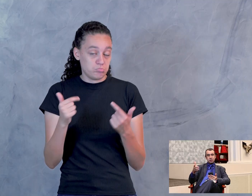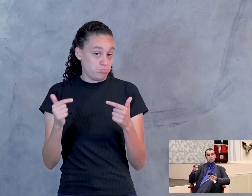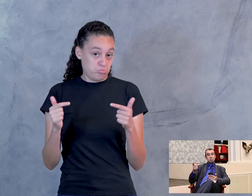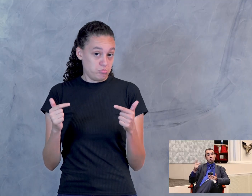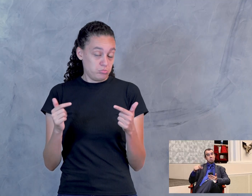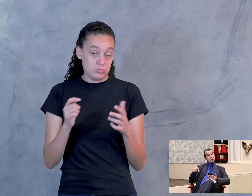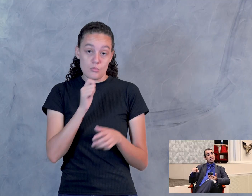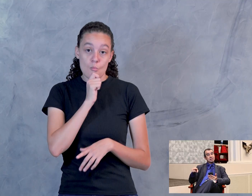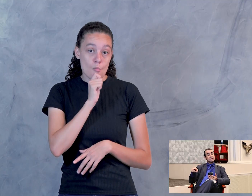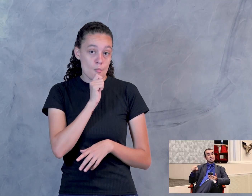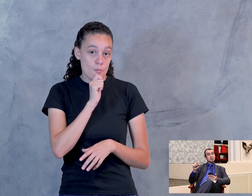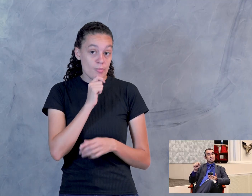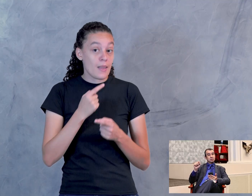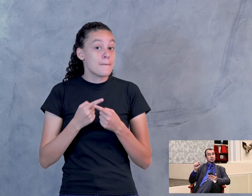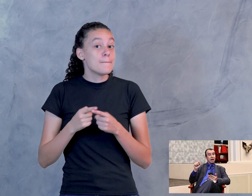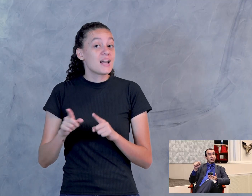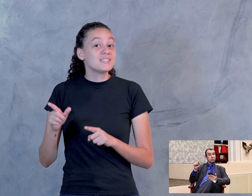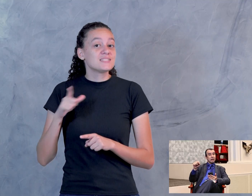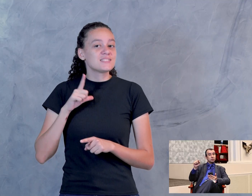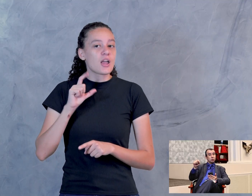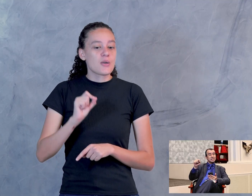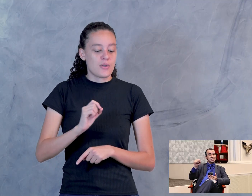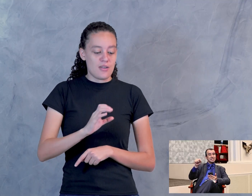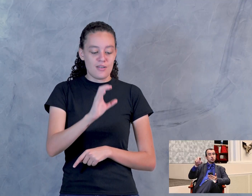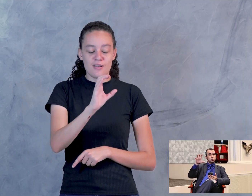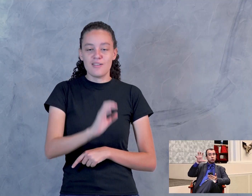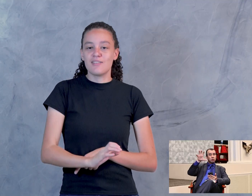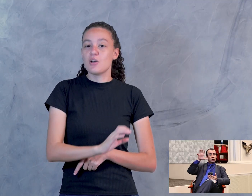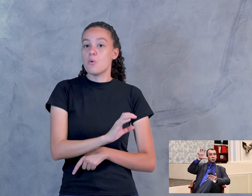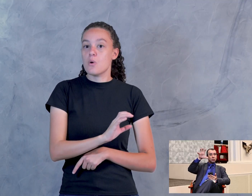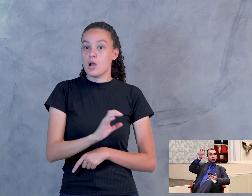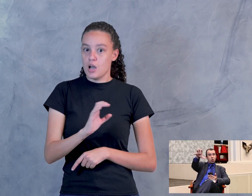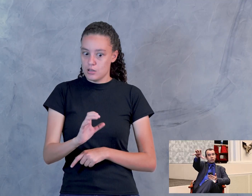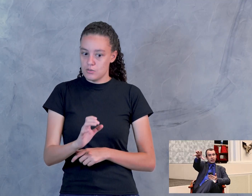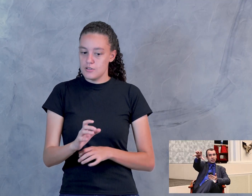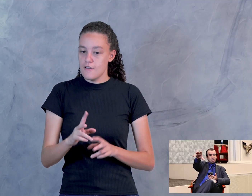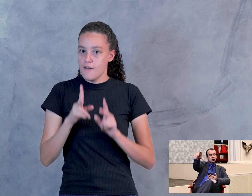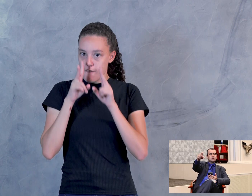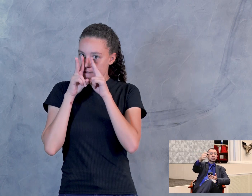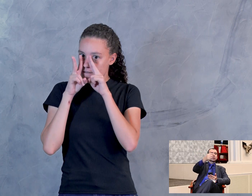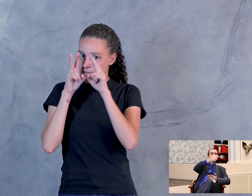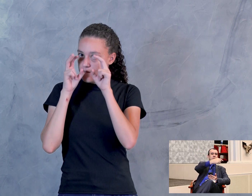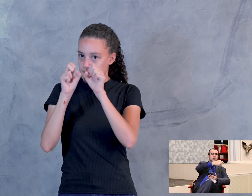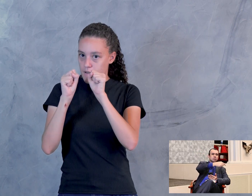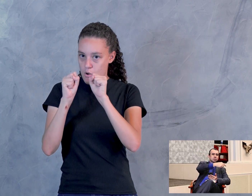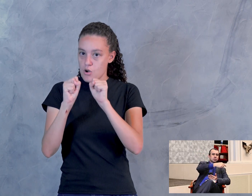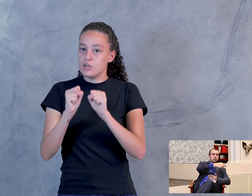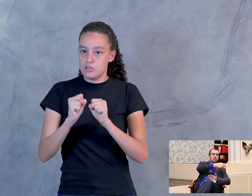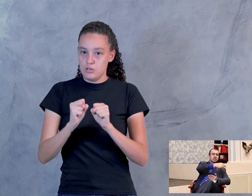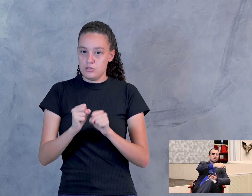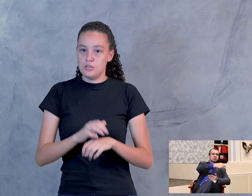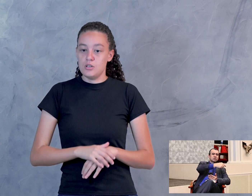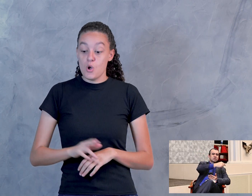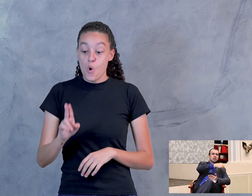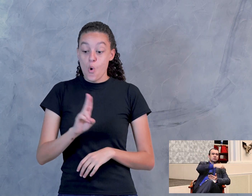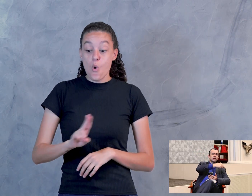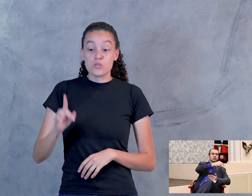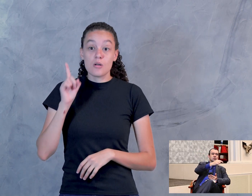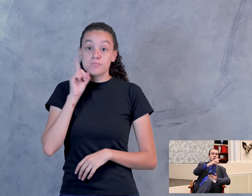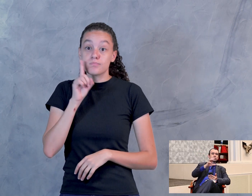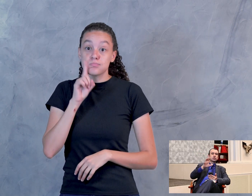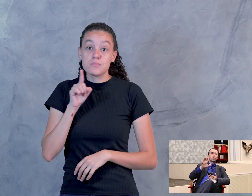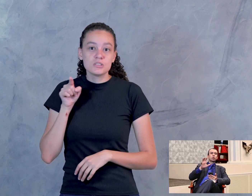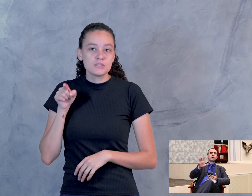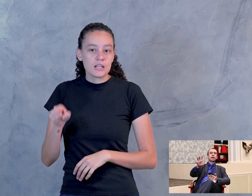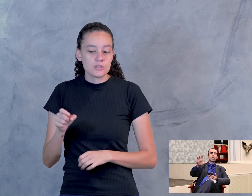presidente. Mas tem o catolicismo governando, usando os Estados